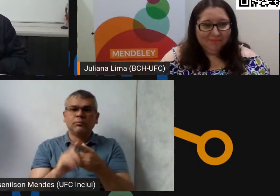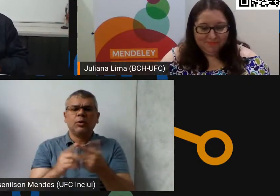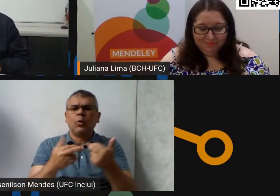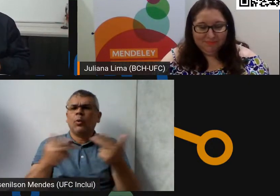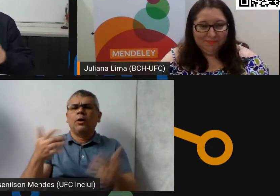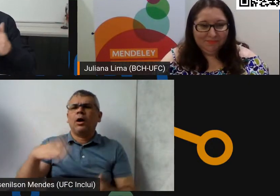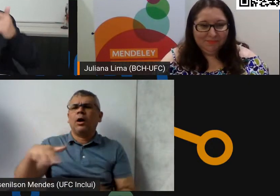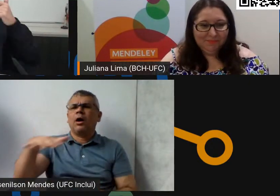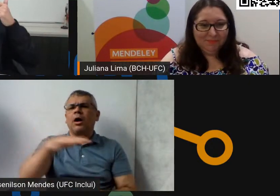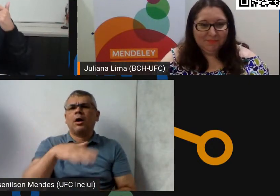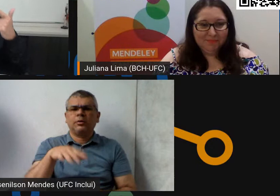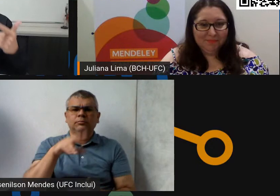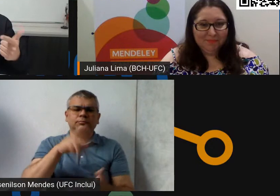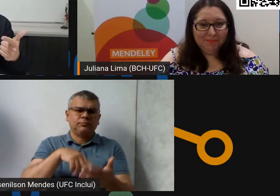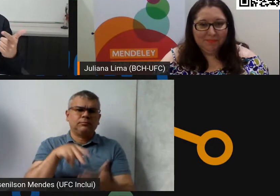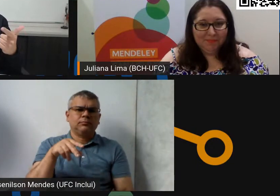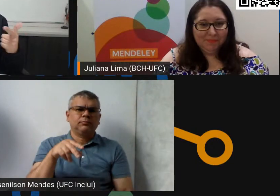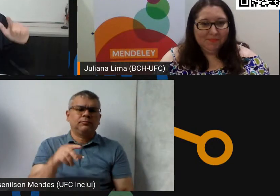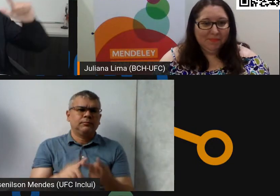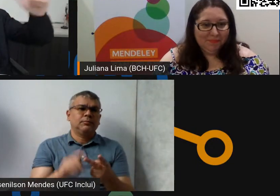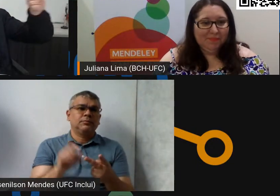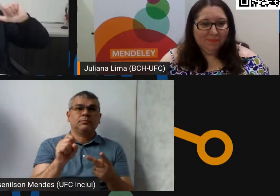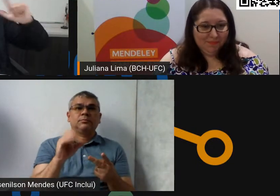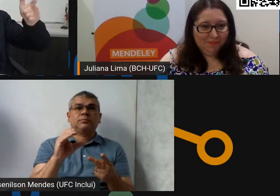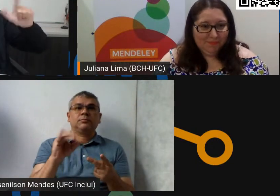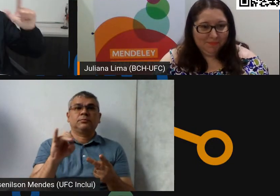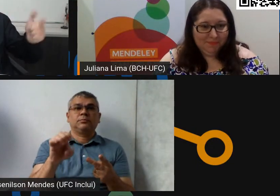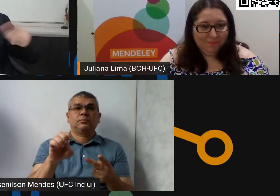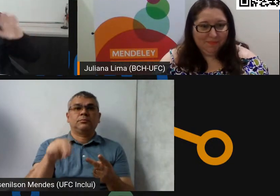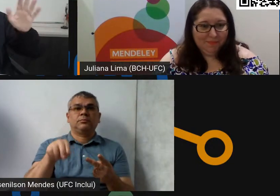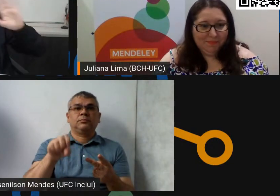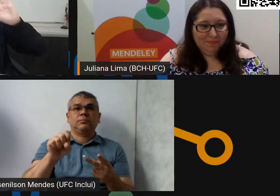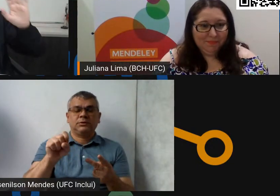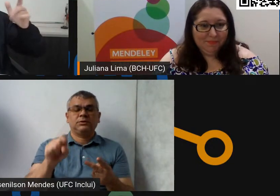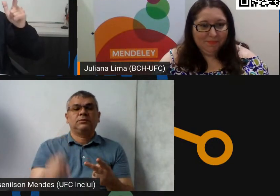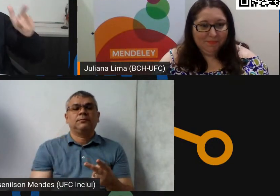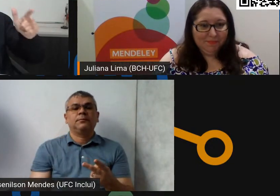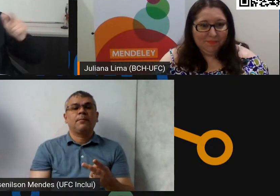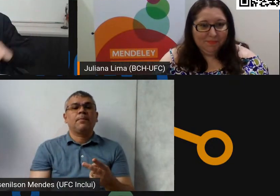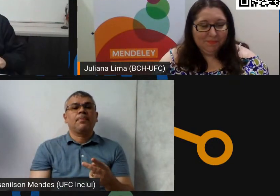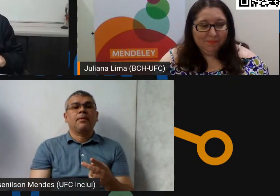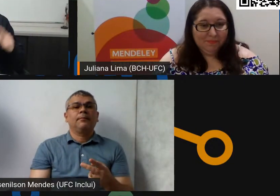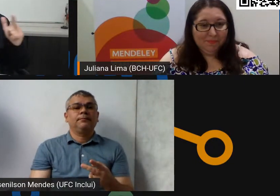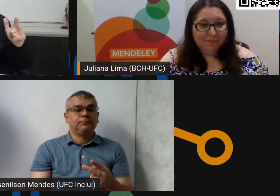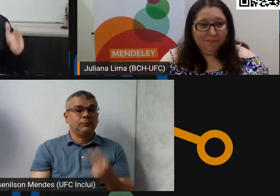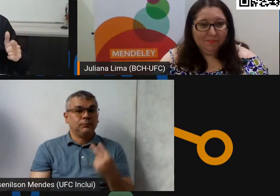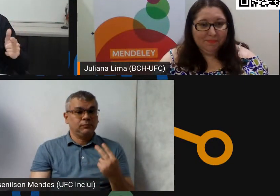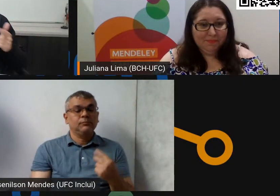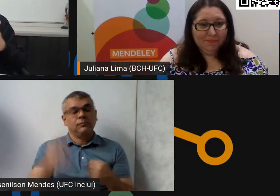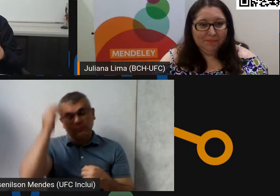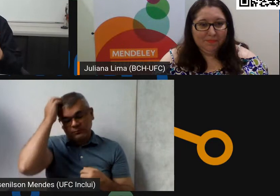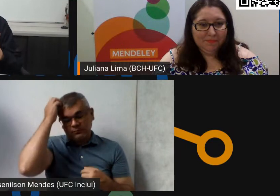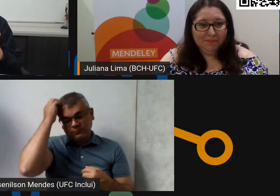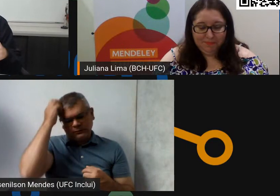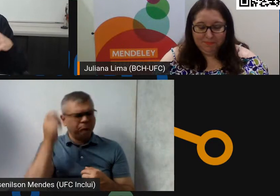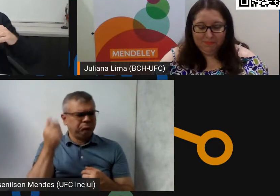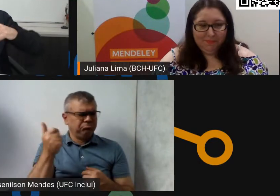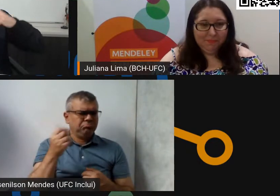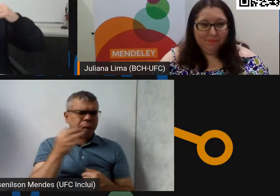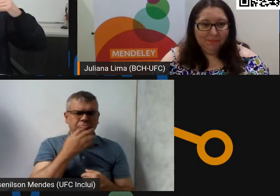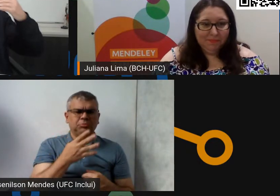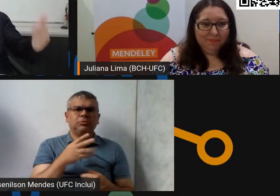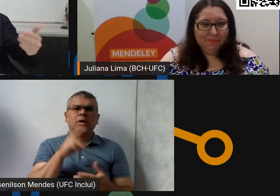Nature. Artigos na Science. São duas revistas muito top e tal. Ok, tem que ler, né? Leia. E